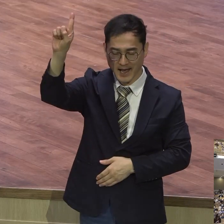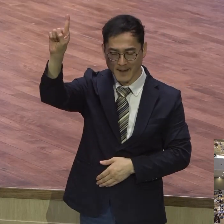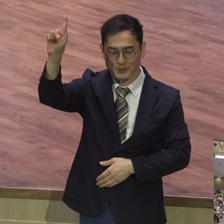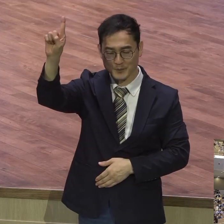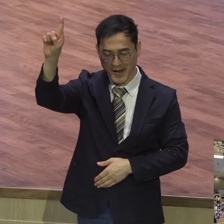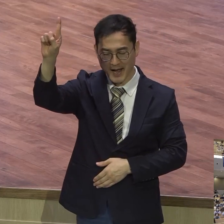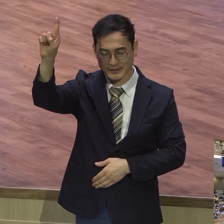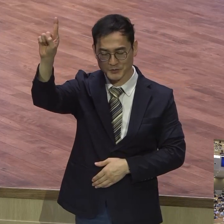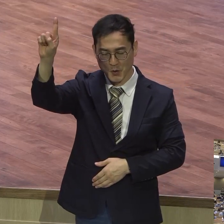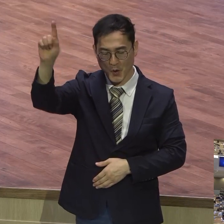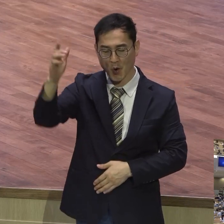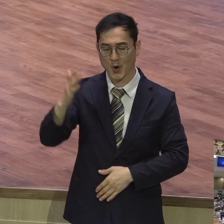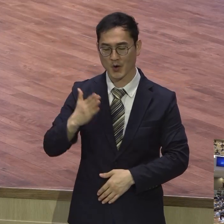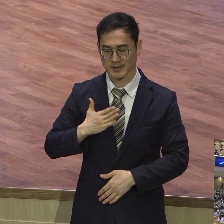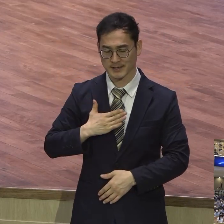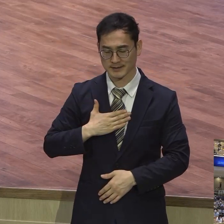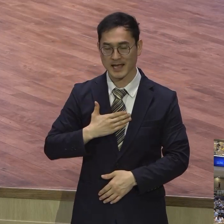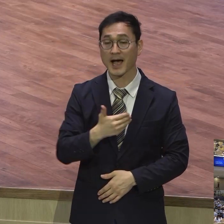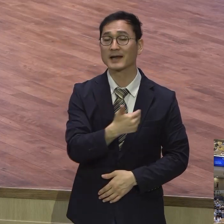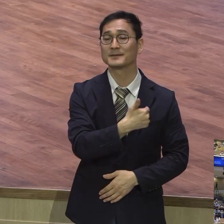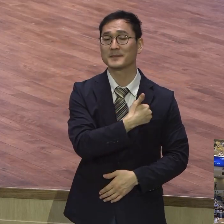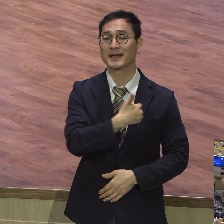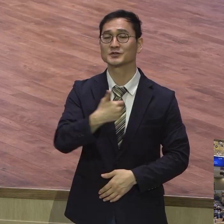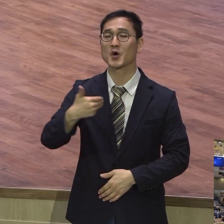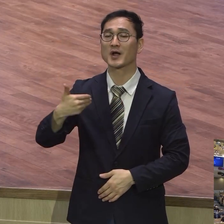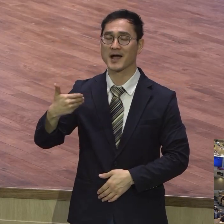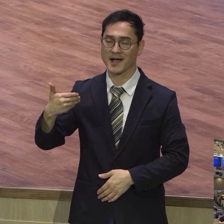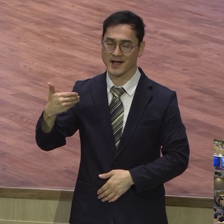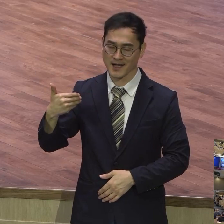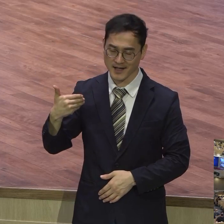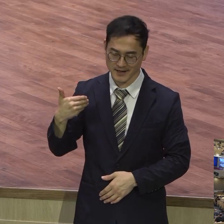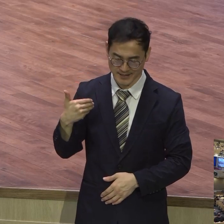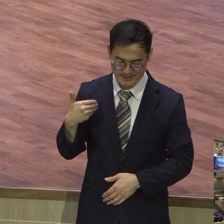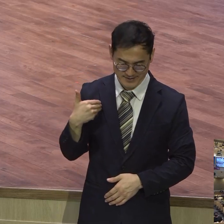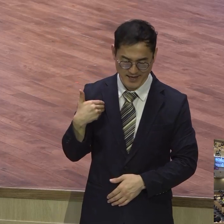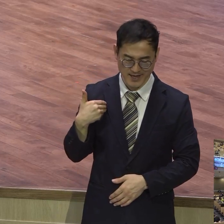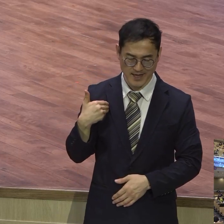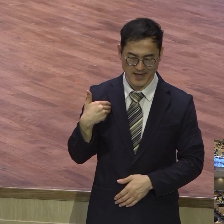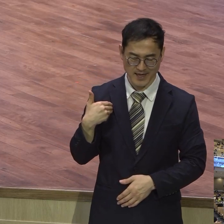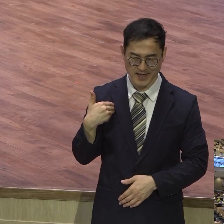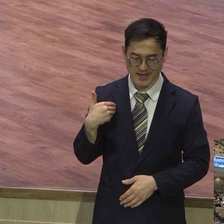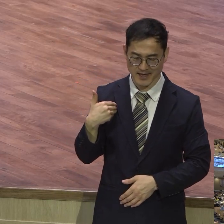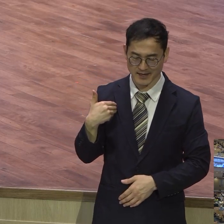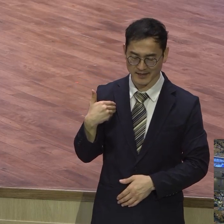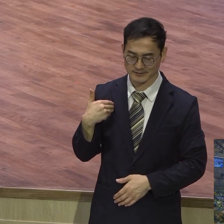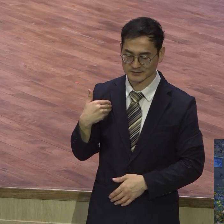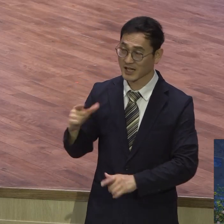한군만으로 난 만족하였네